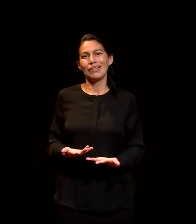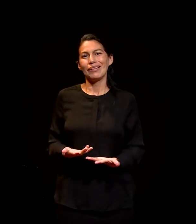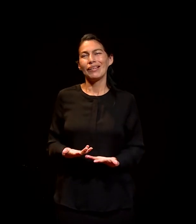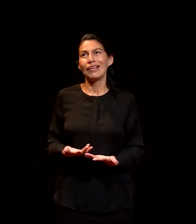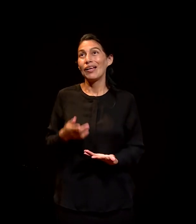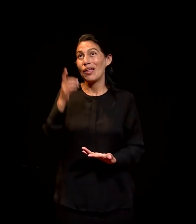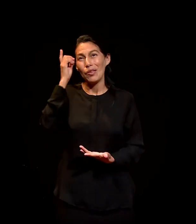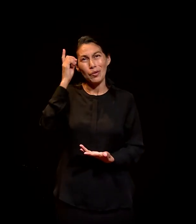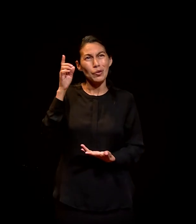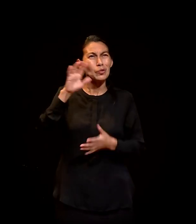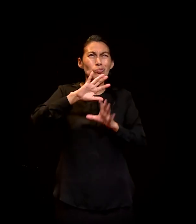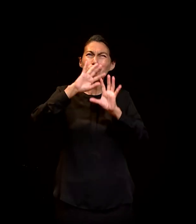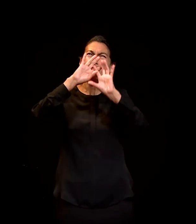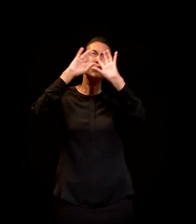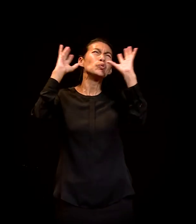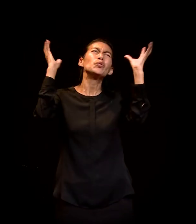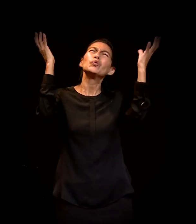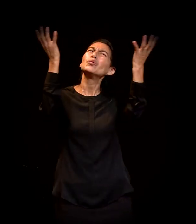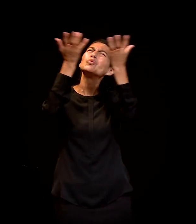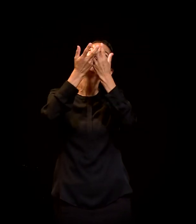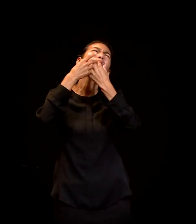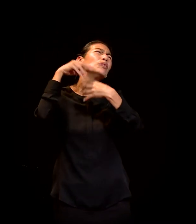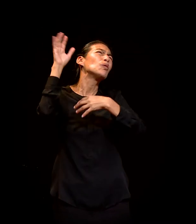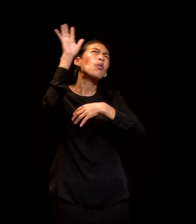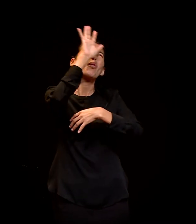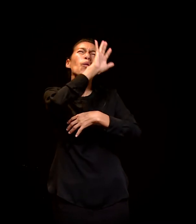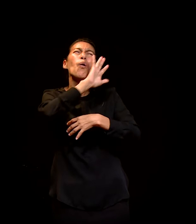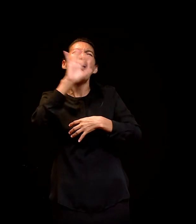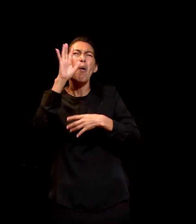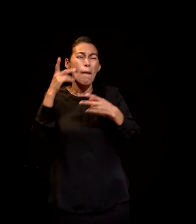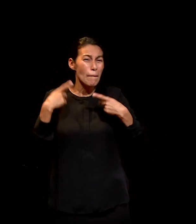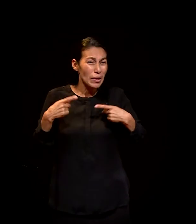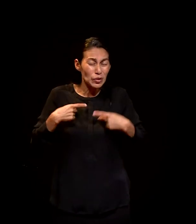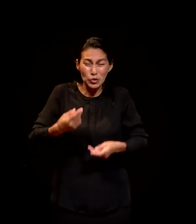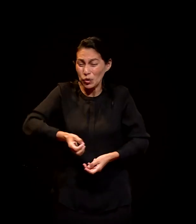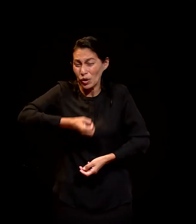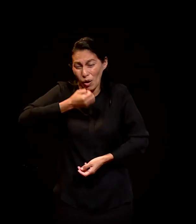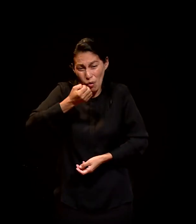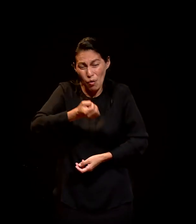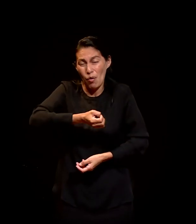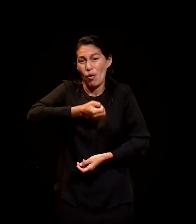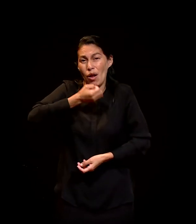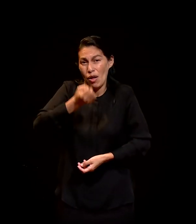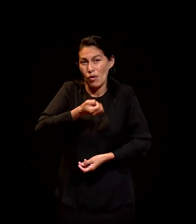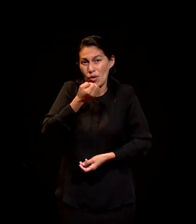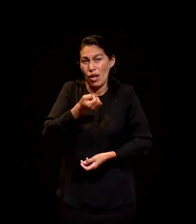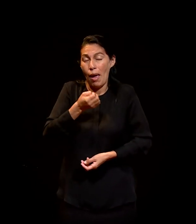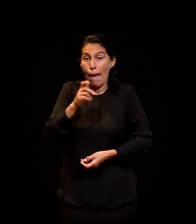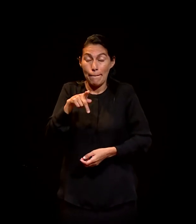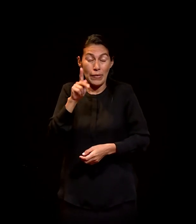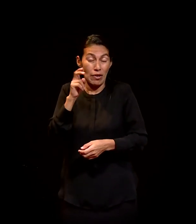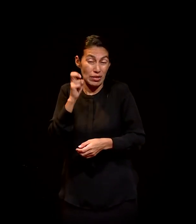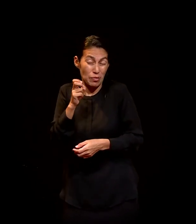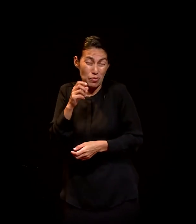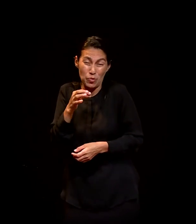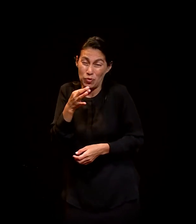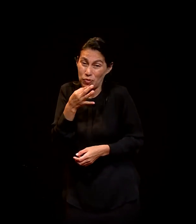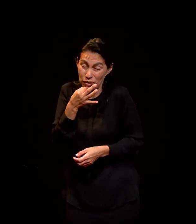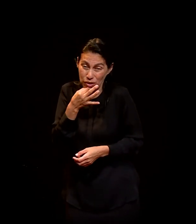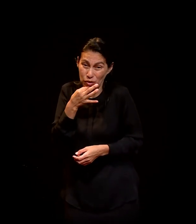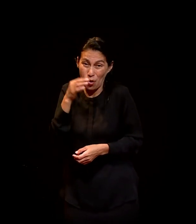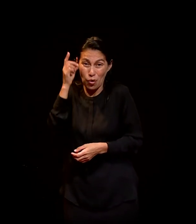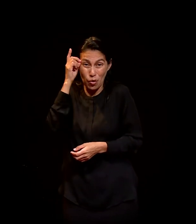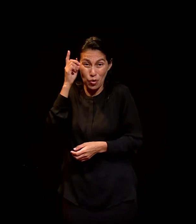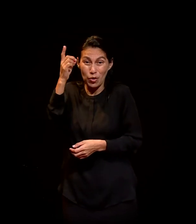el dios del universo ellos tantas personas que oran pero pues en ese momento dios